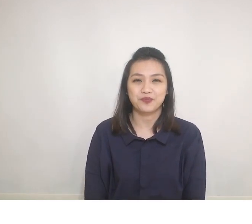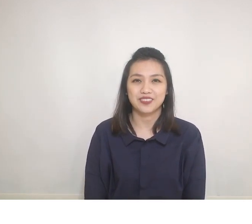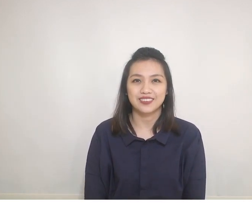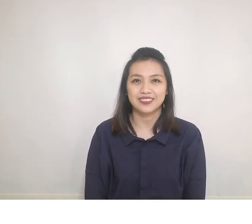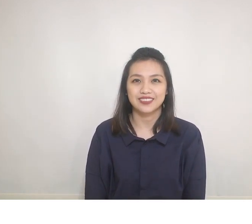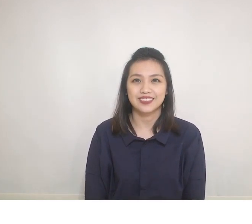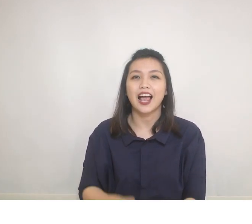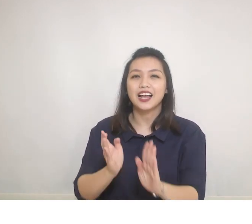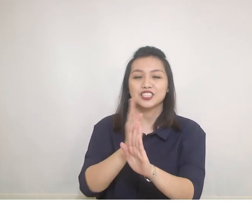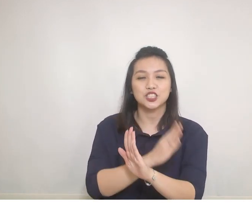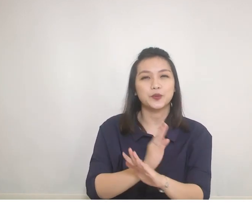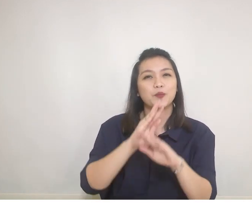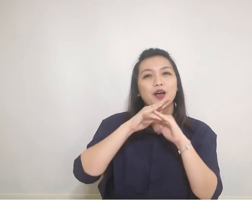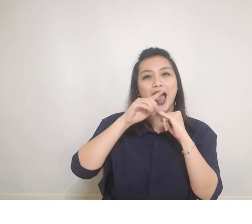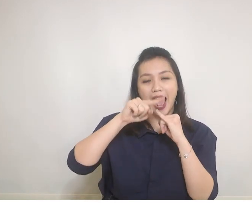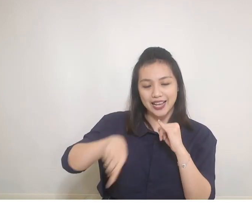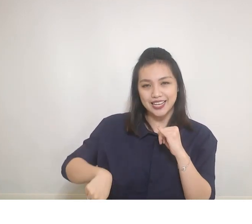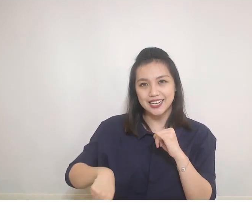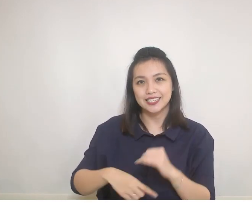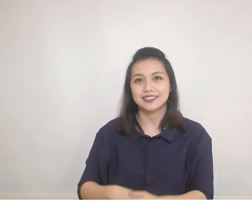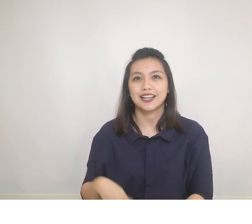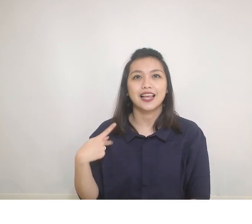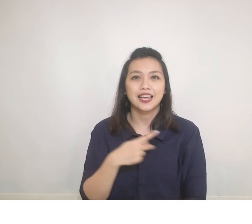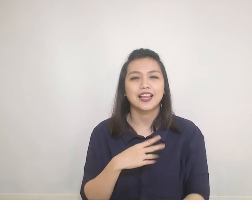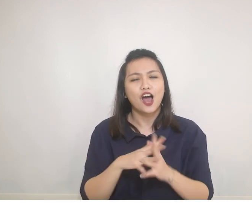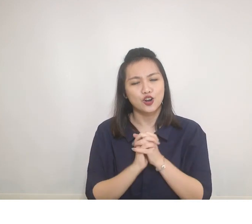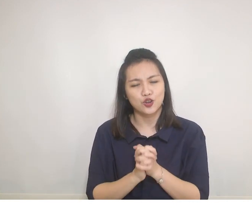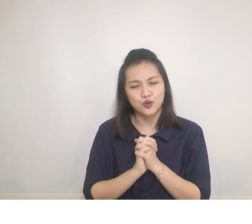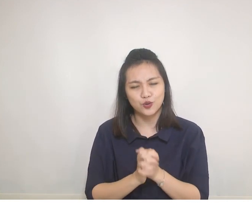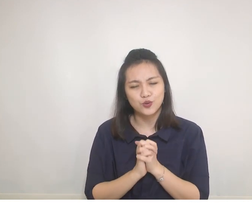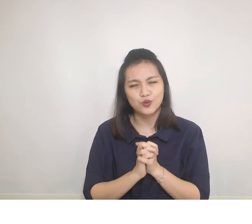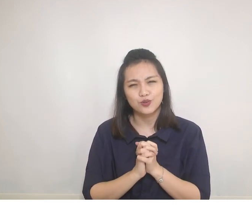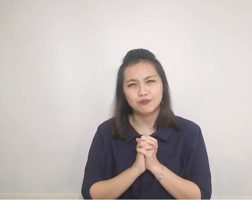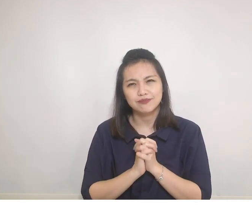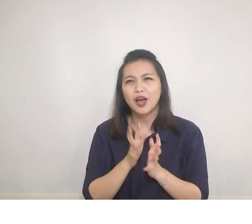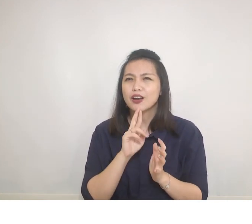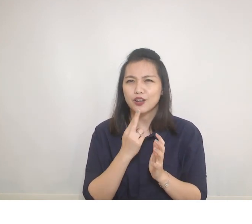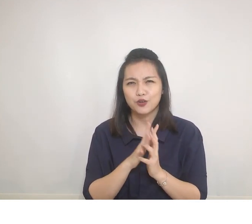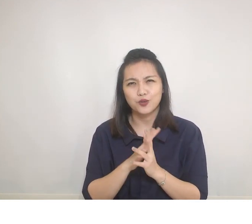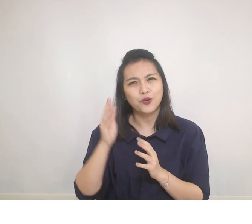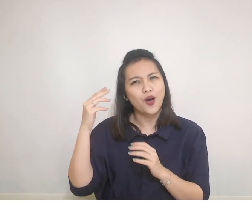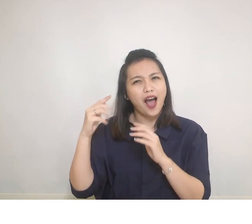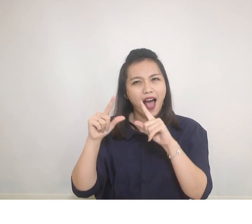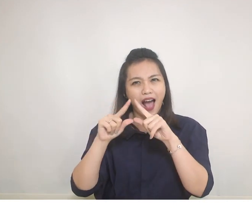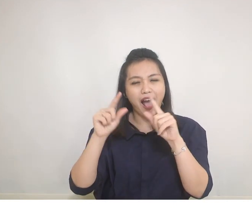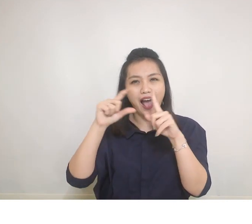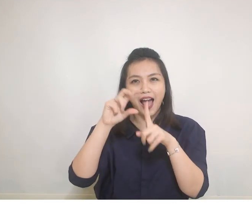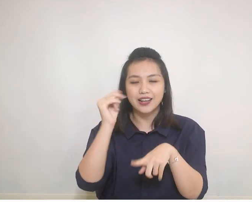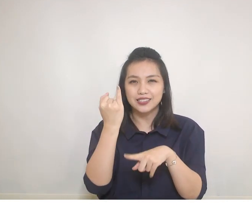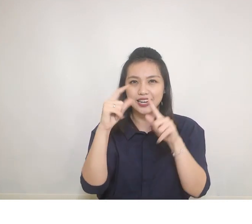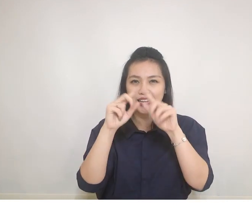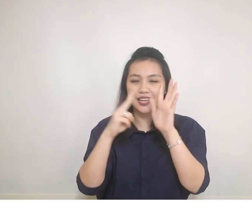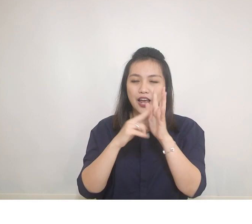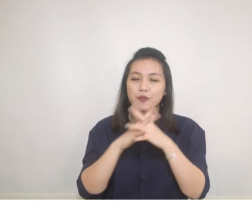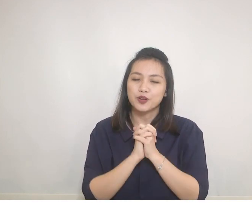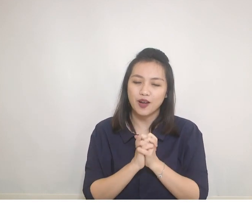kepada yang mendengarkan dan semua anggota CG yang bisnismen ataupun